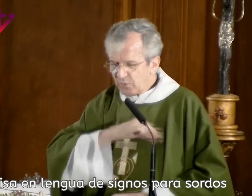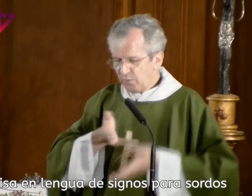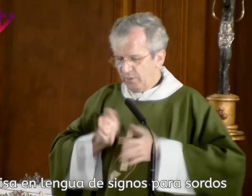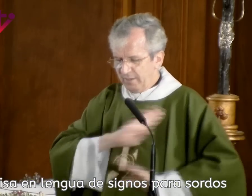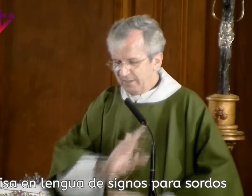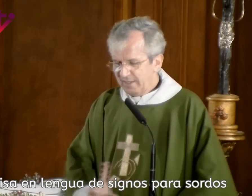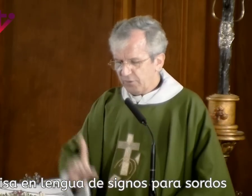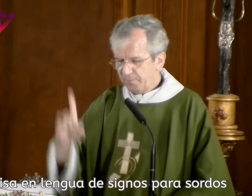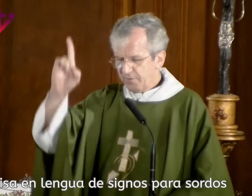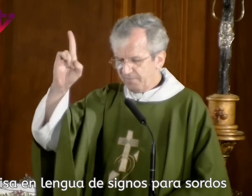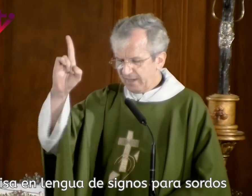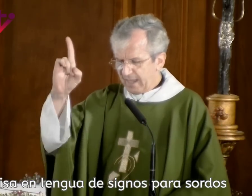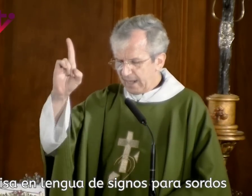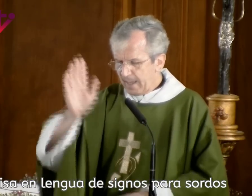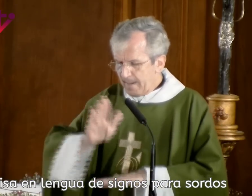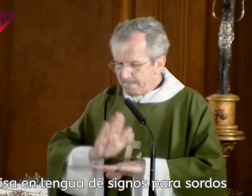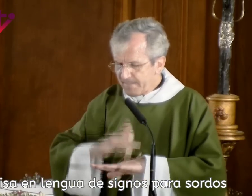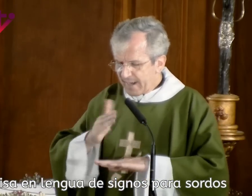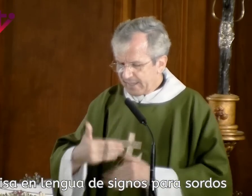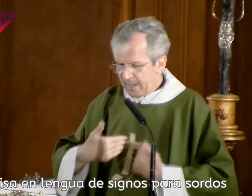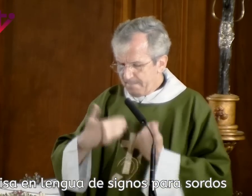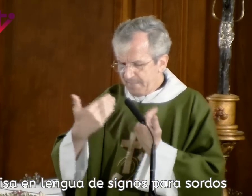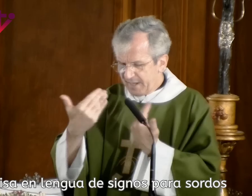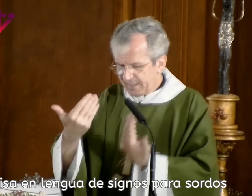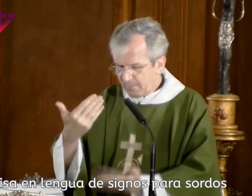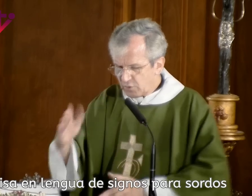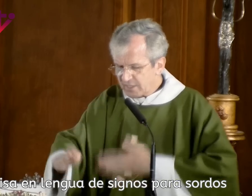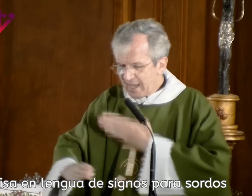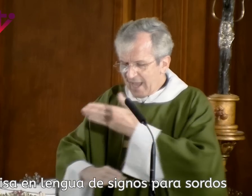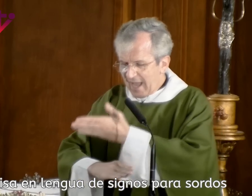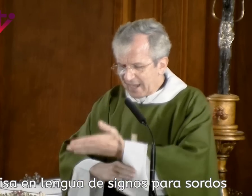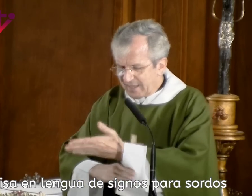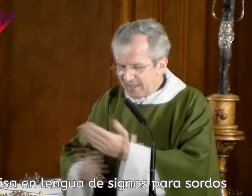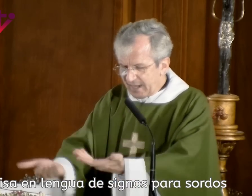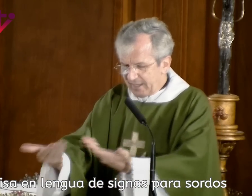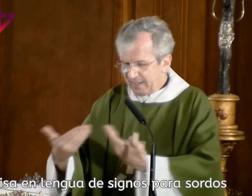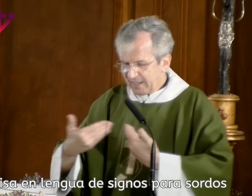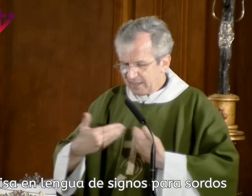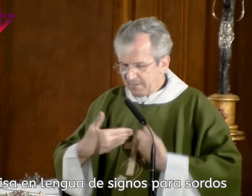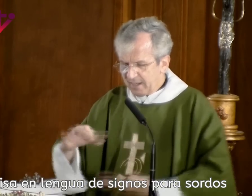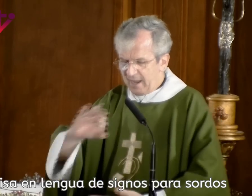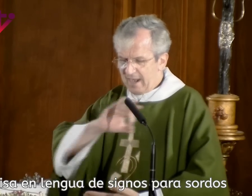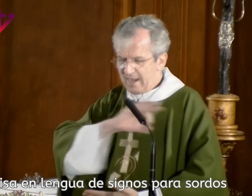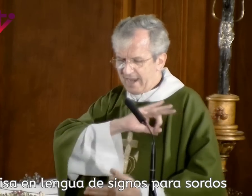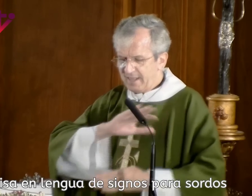espíritu de adopción filial, para que merezcamos acceder y recibir la